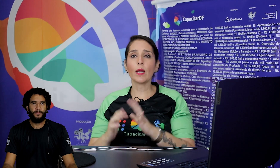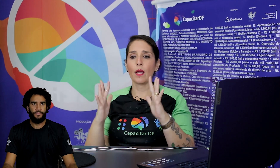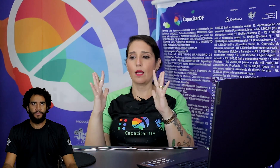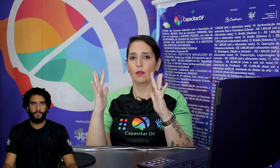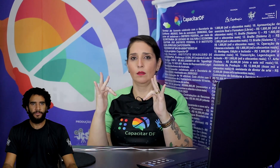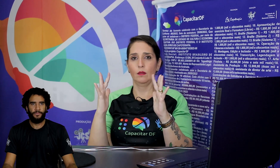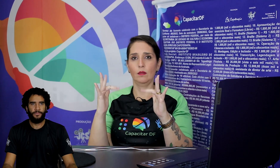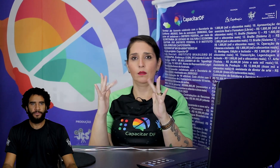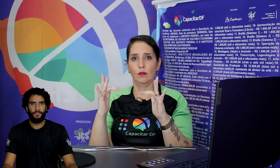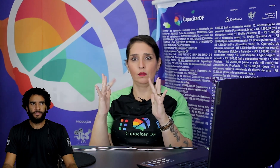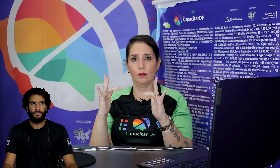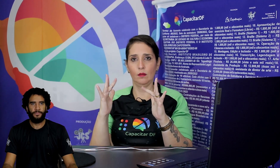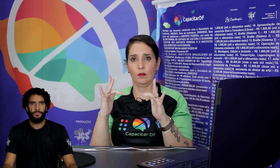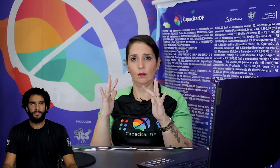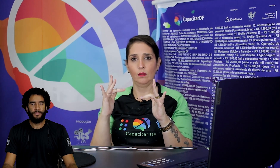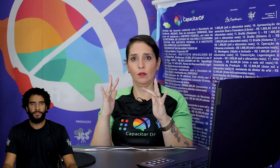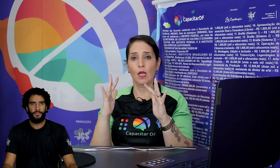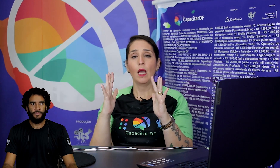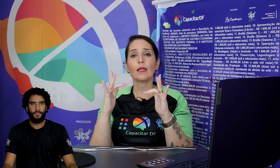Namorar.